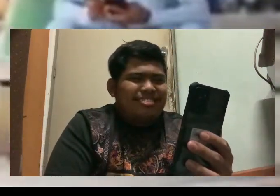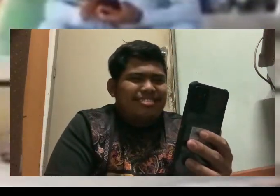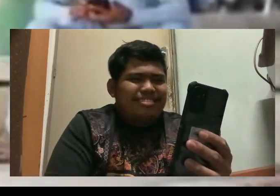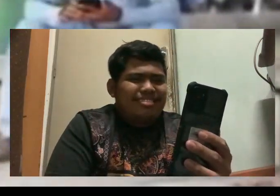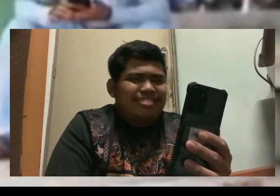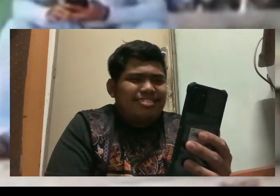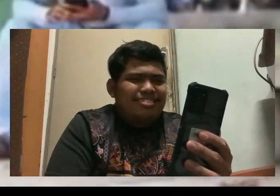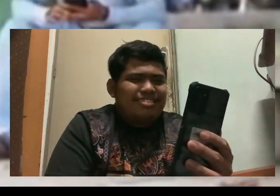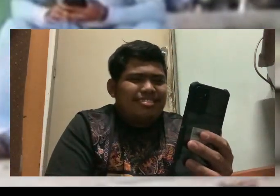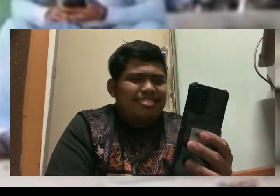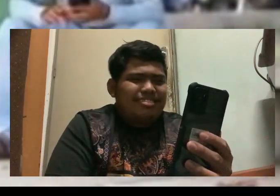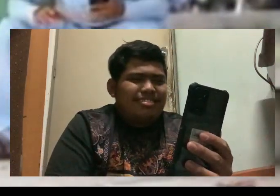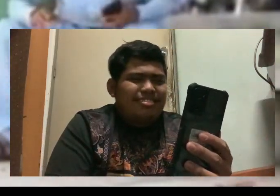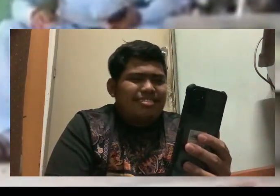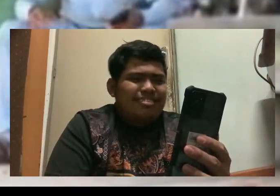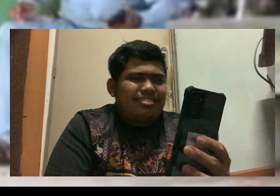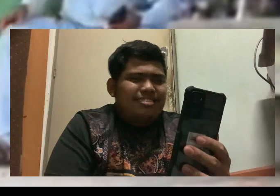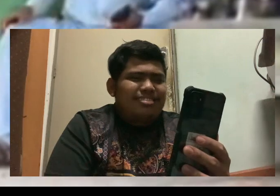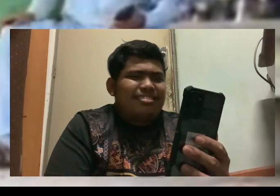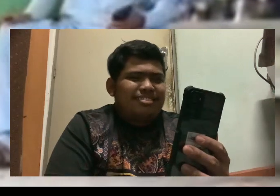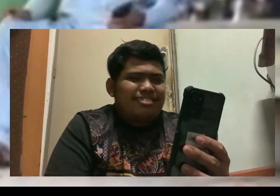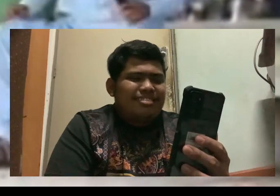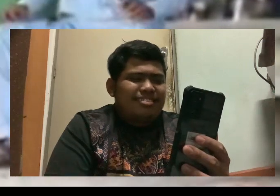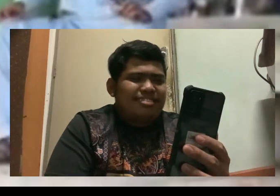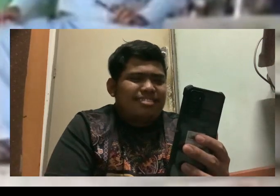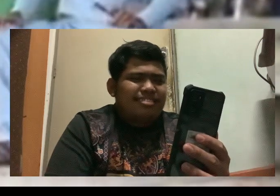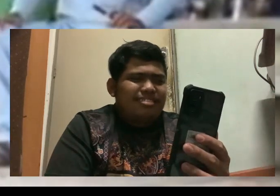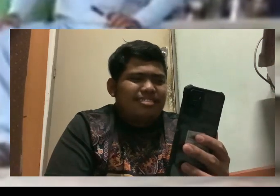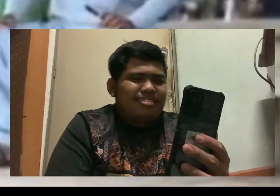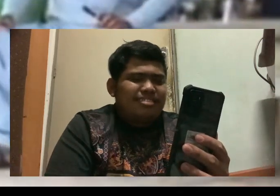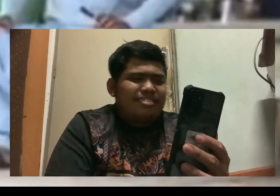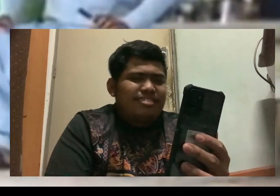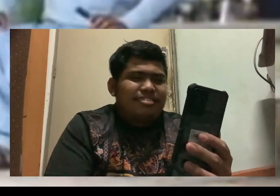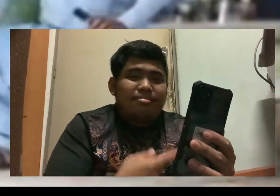बेटा बेटा मेरे को ये जरा वॉशरूम तक तो छोड़िया,